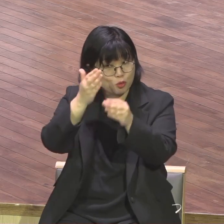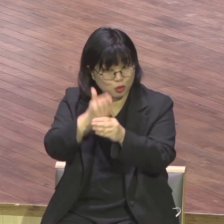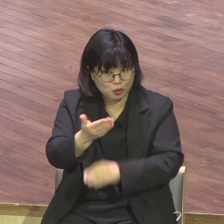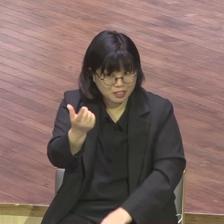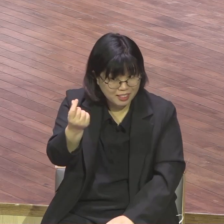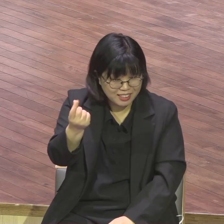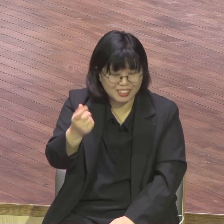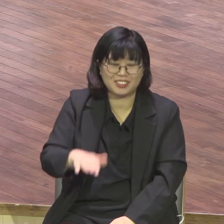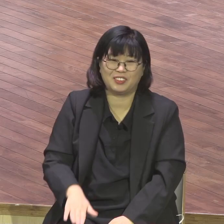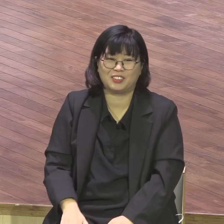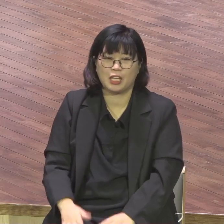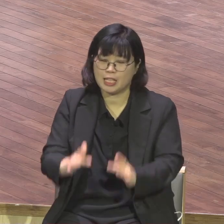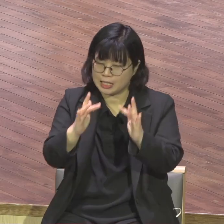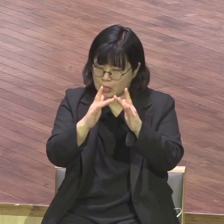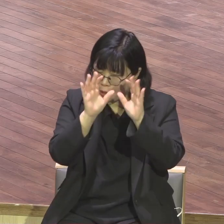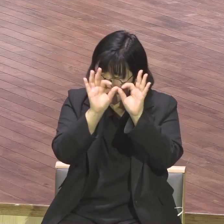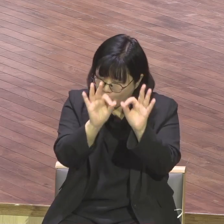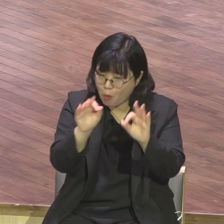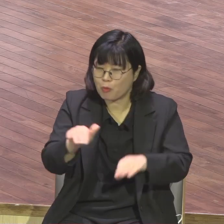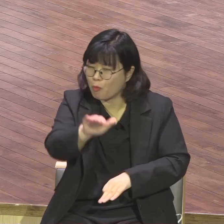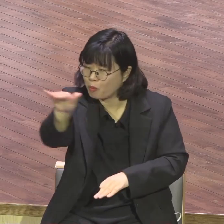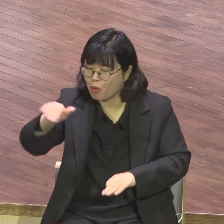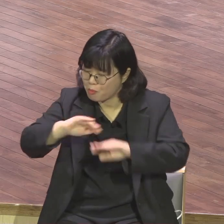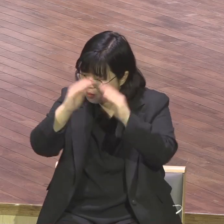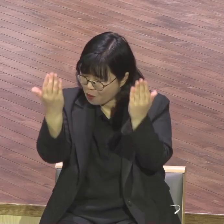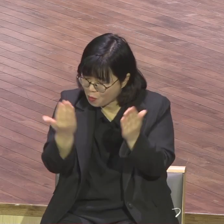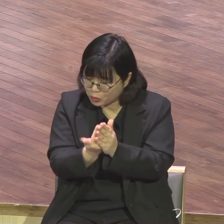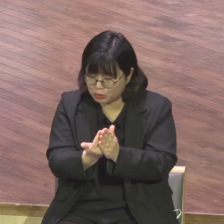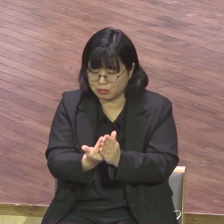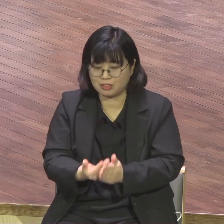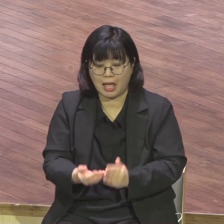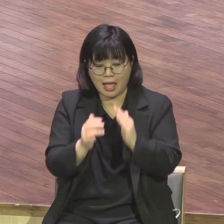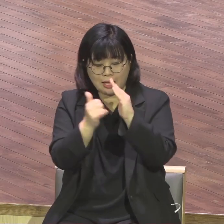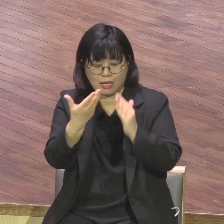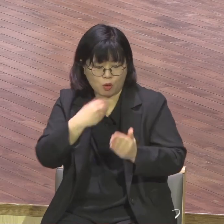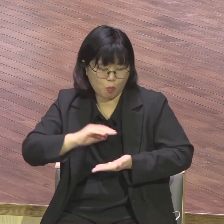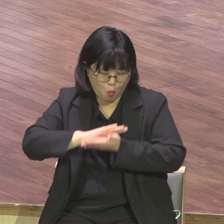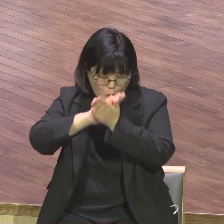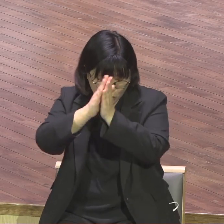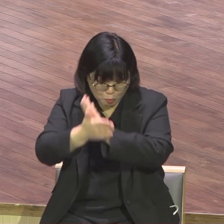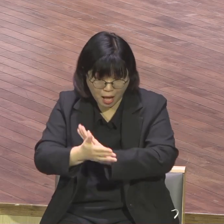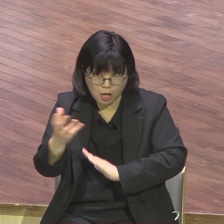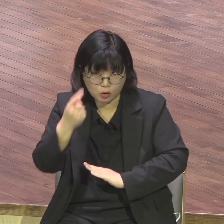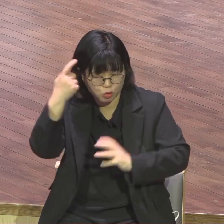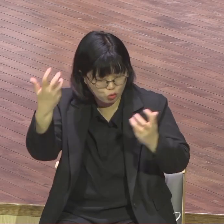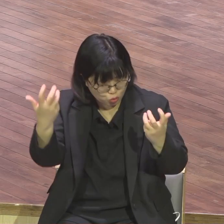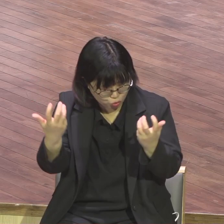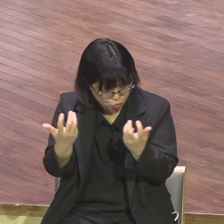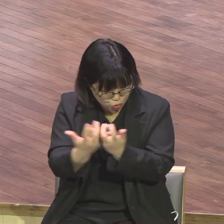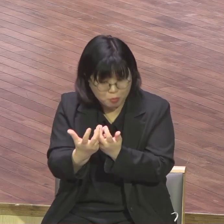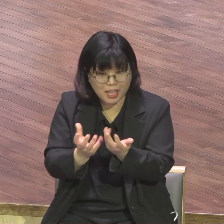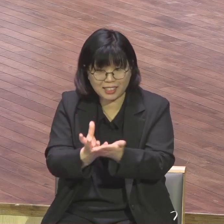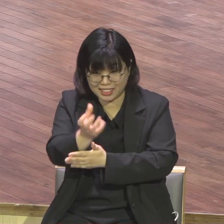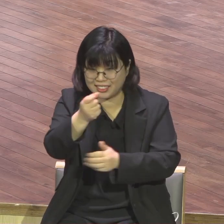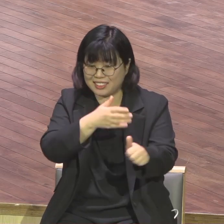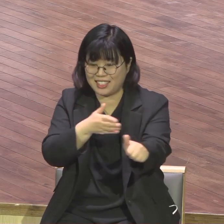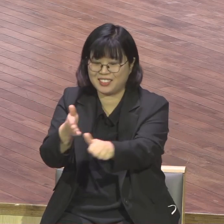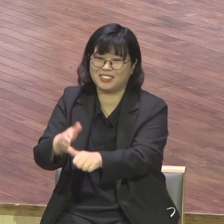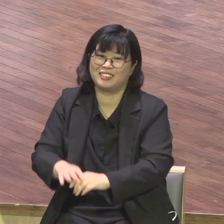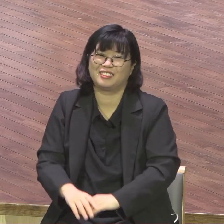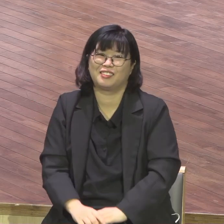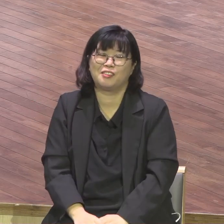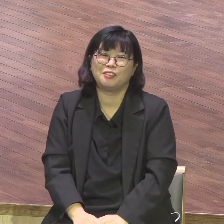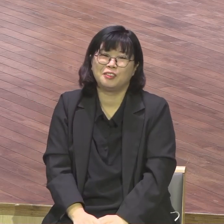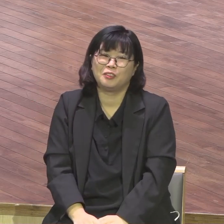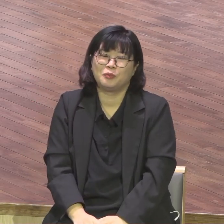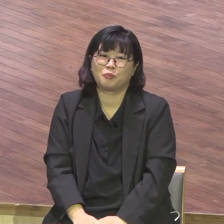충만한 정말 가문이 복음화되는 그런 시간표가 되기를 바랍니다. 이 설이 되면